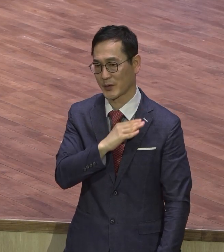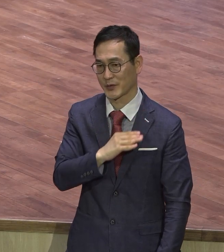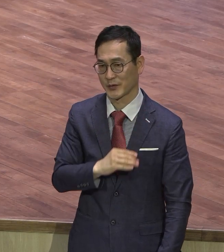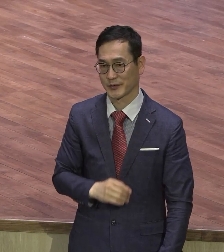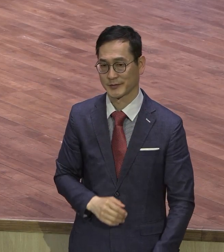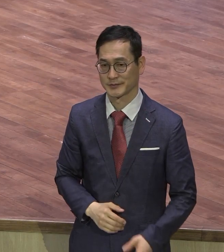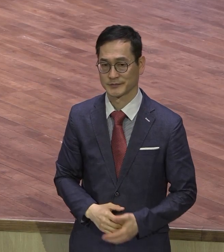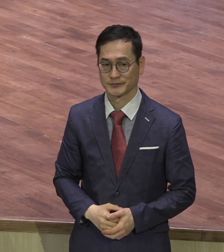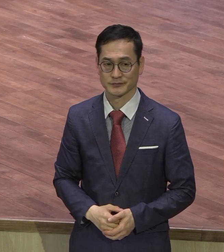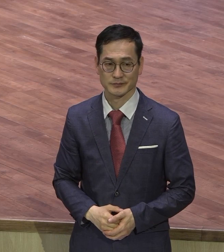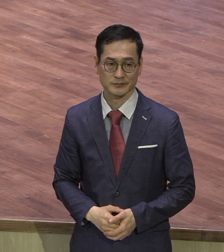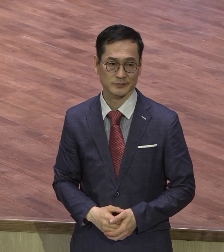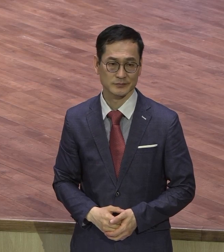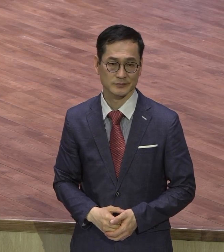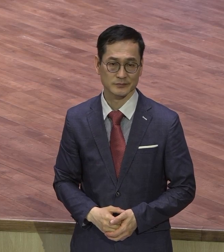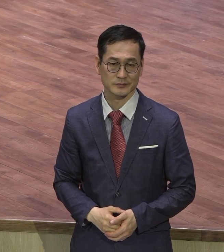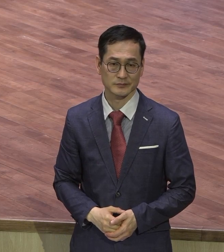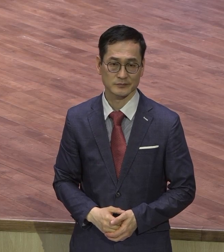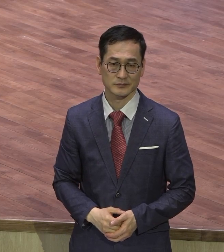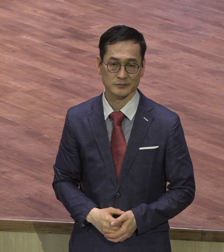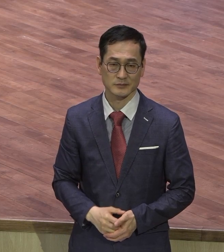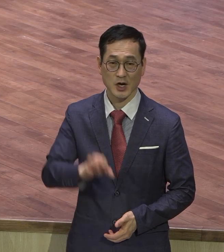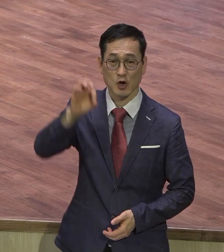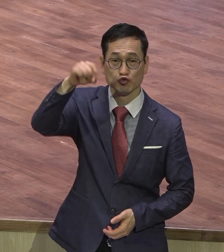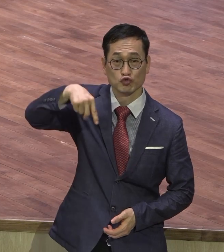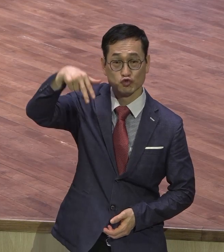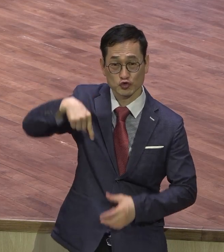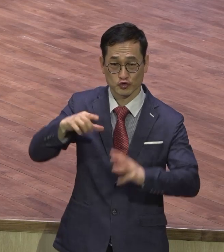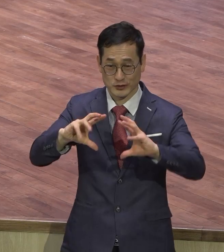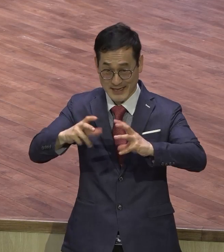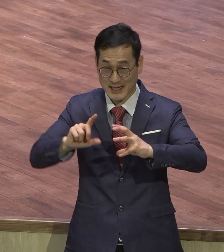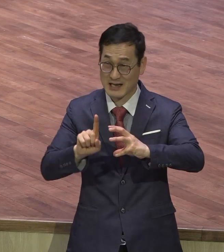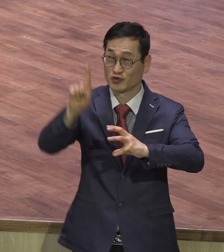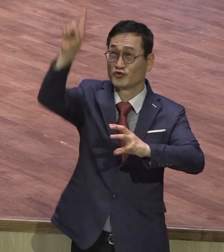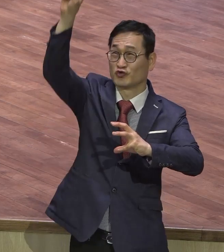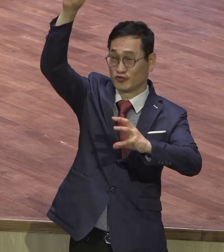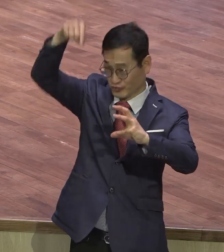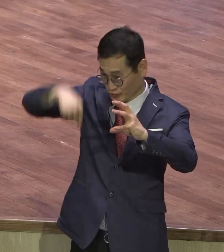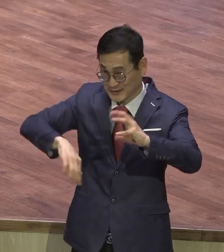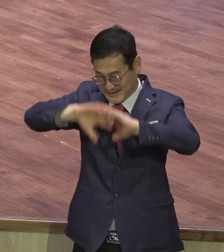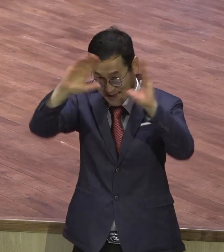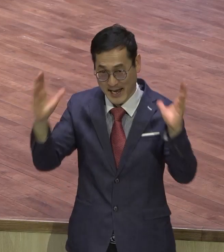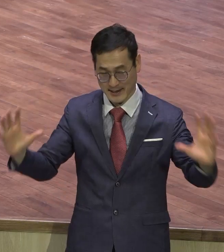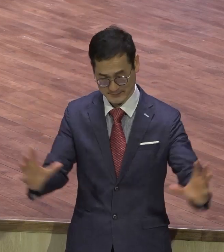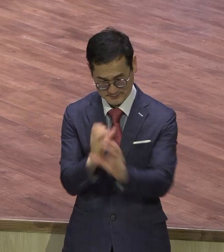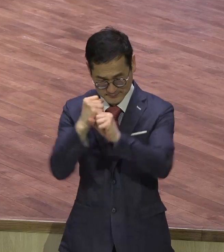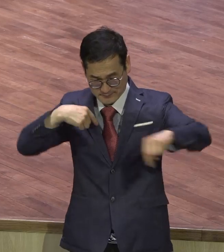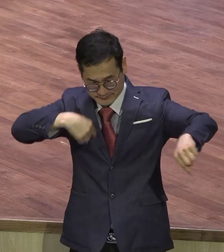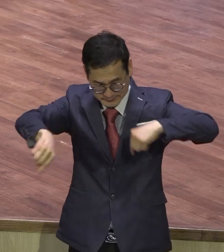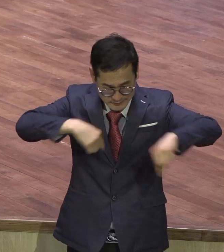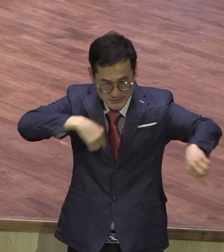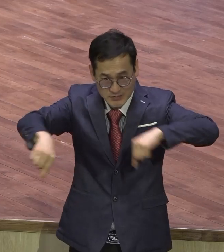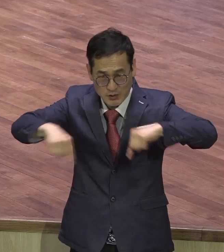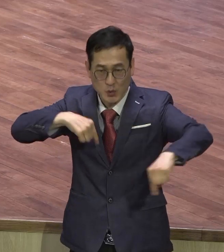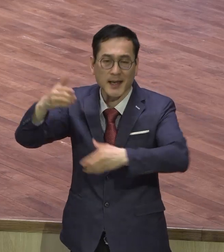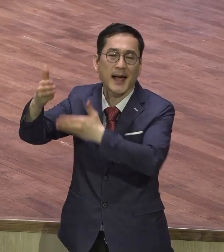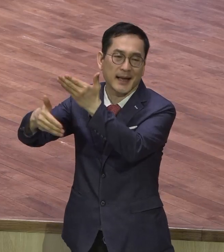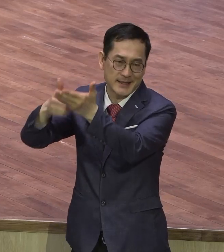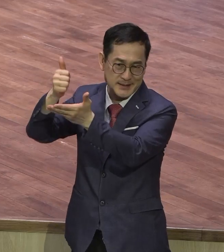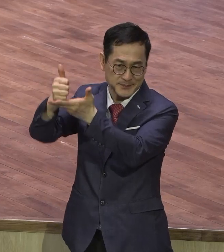공간적 개념을 초월해서 우주 만물을 다스리시고 통치하시는 창조주